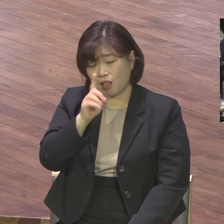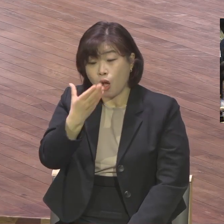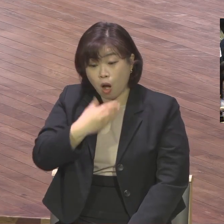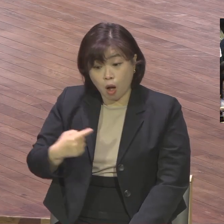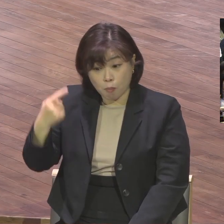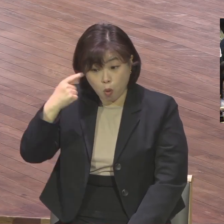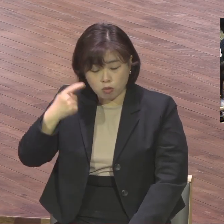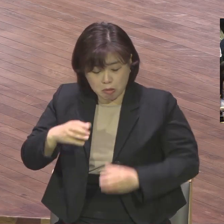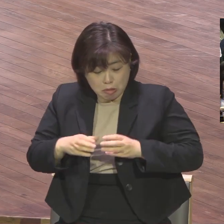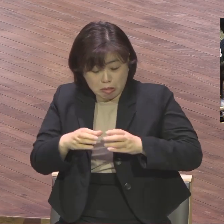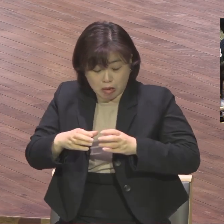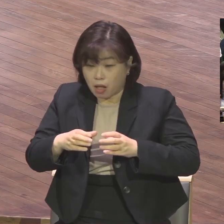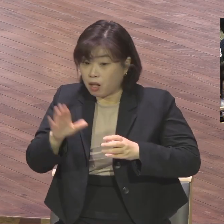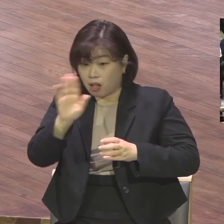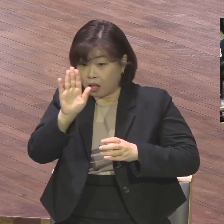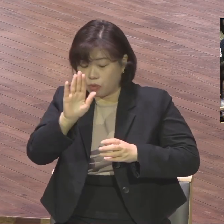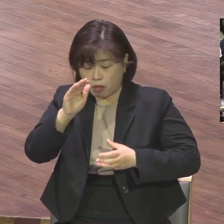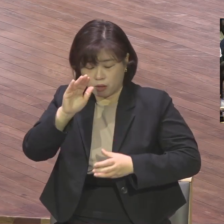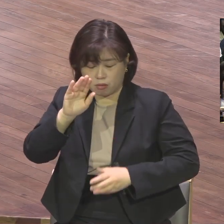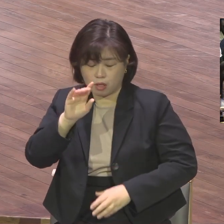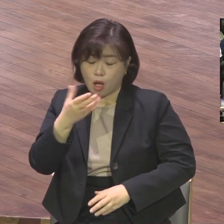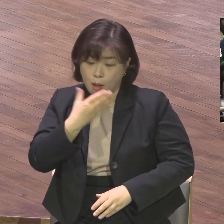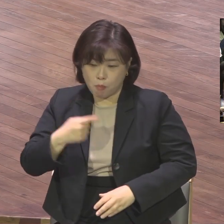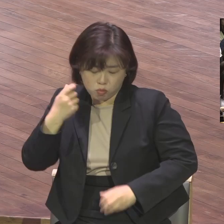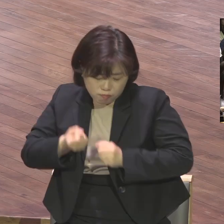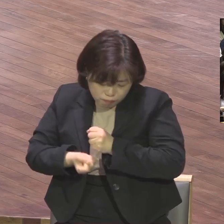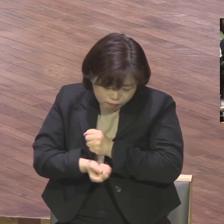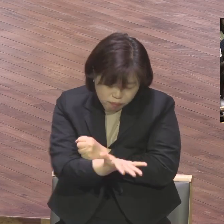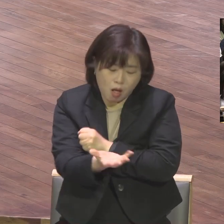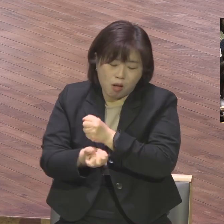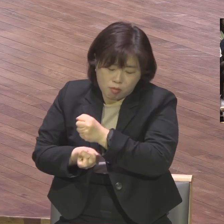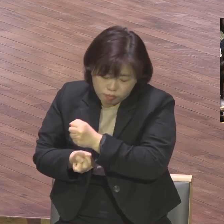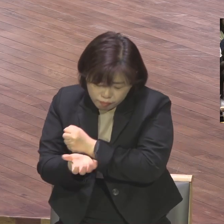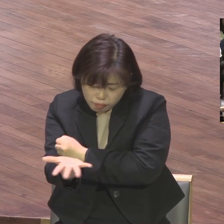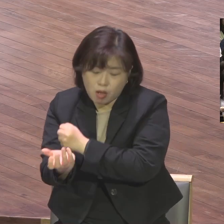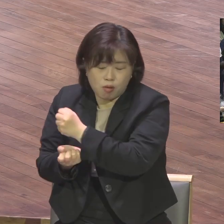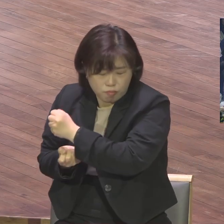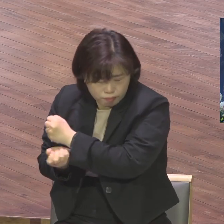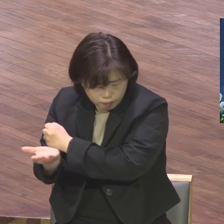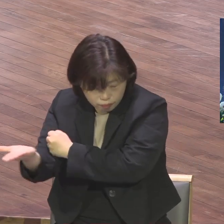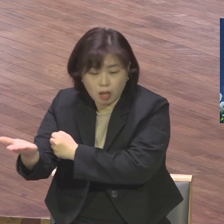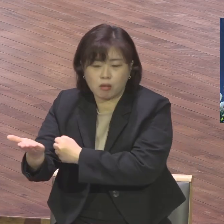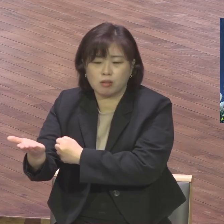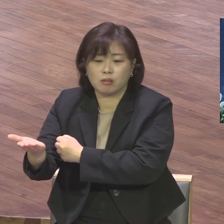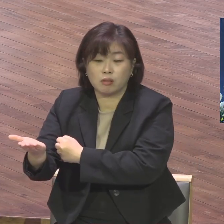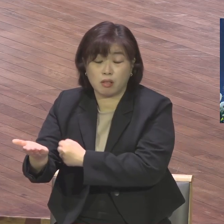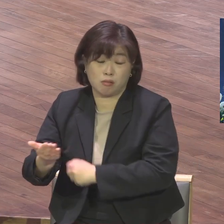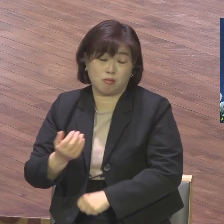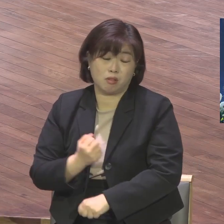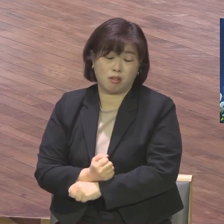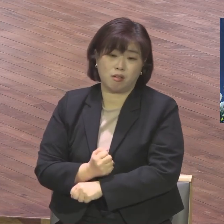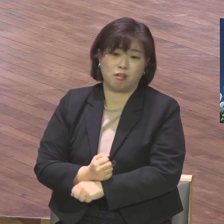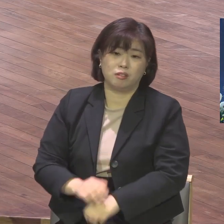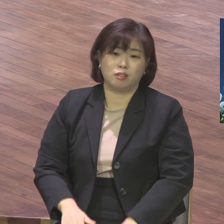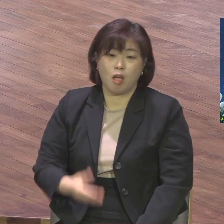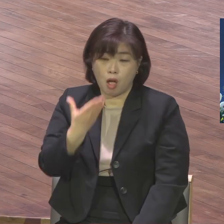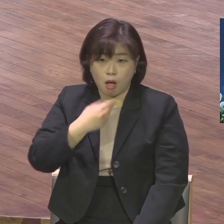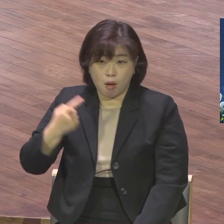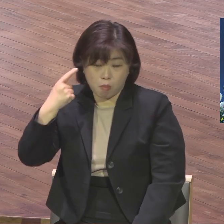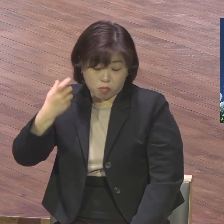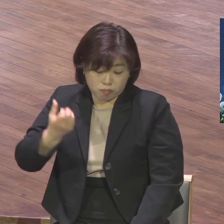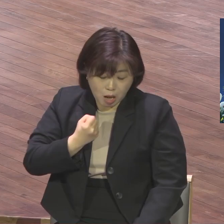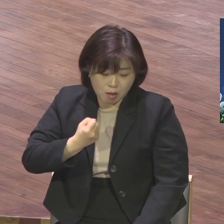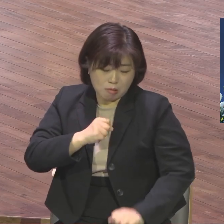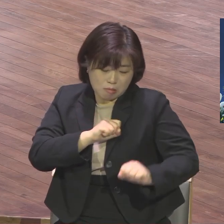확산. 확산돼야 돼요. 복음은 계속 움직여야 돼요. 복음은 전진해야 됩니다. 복음 가진